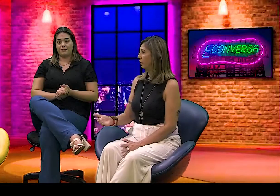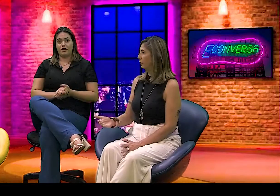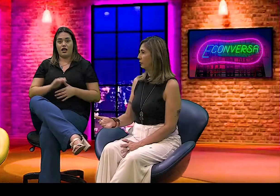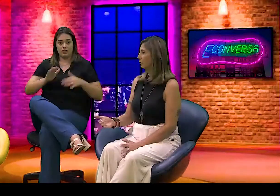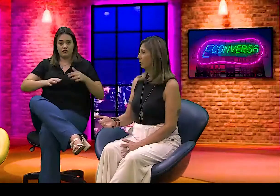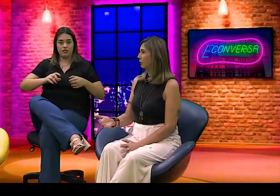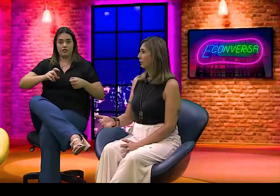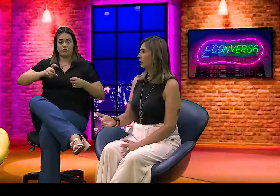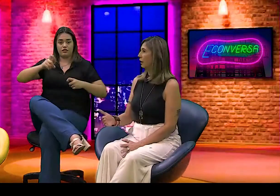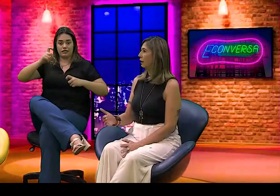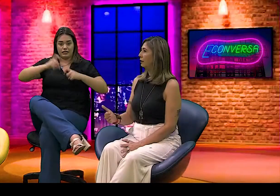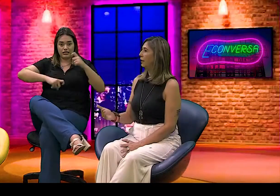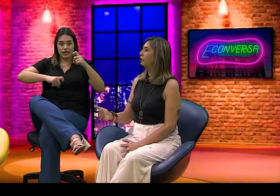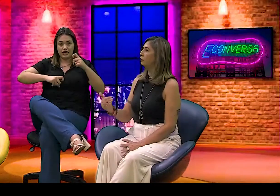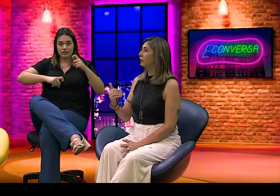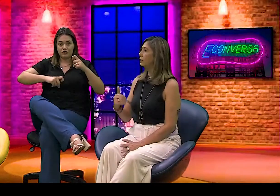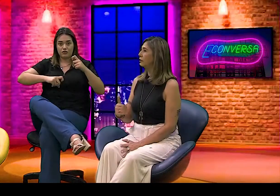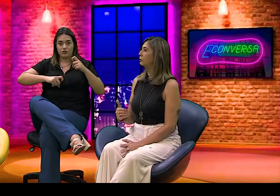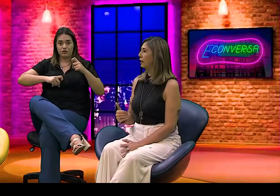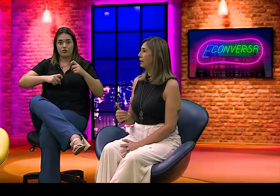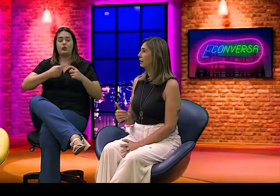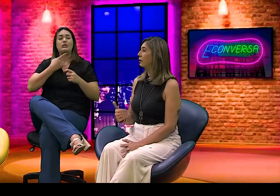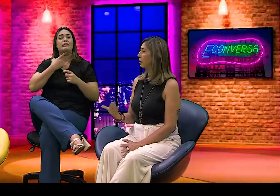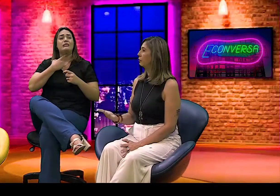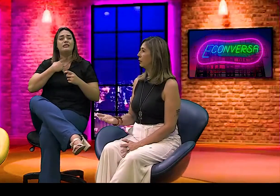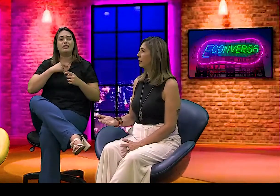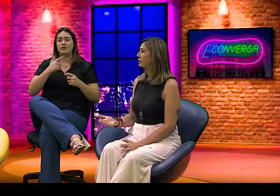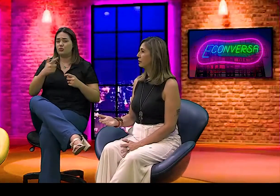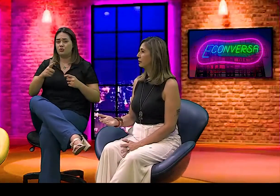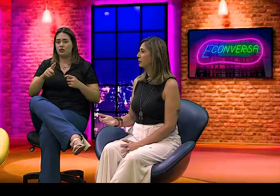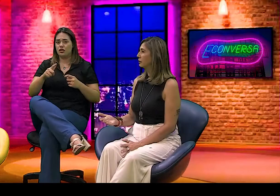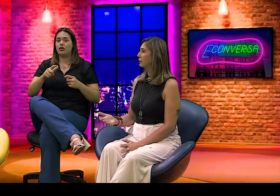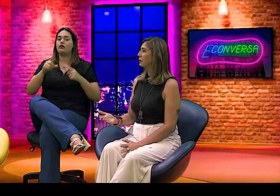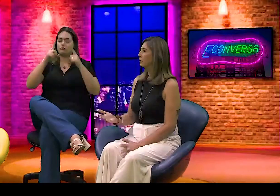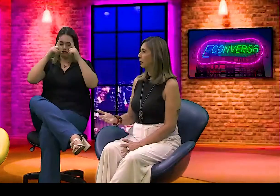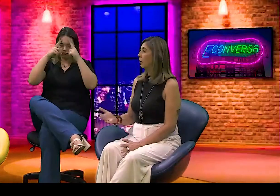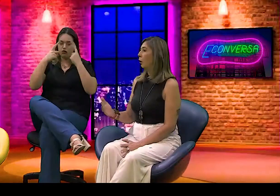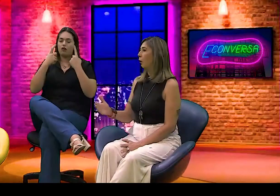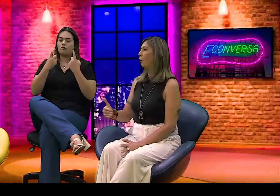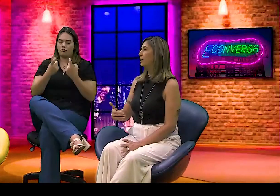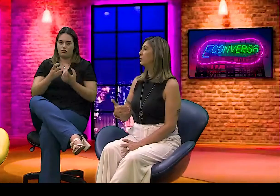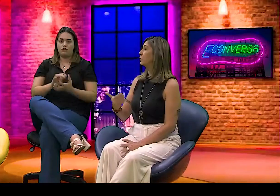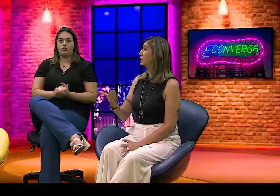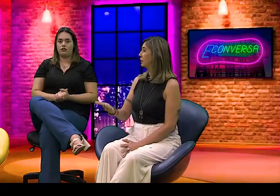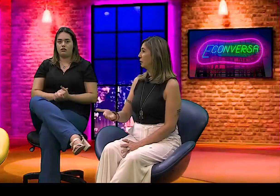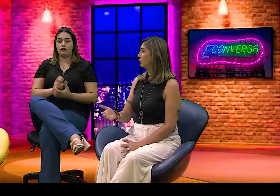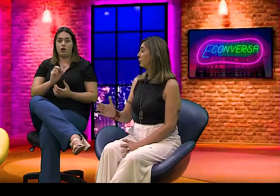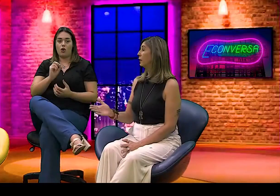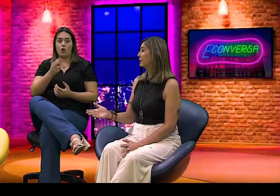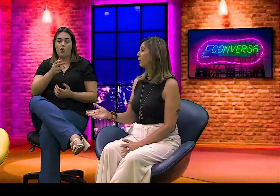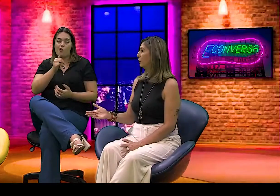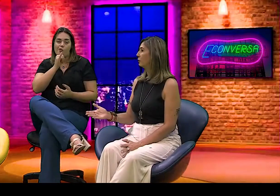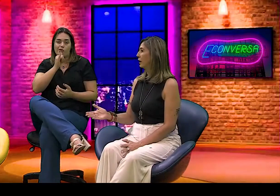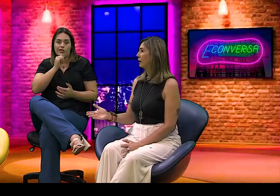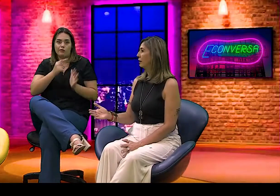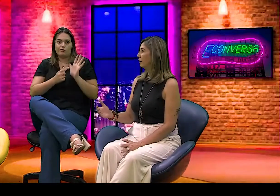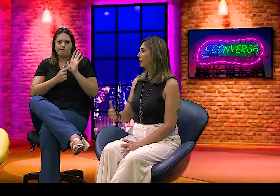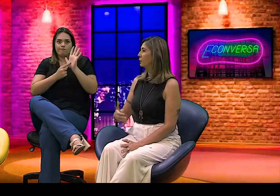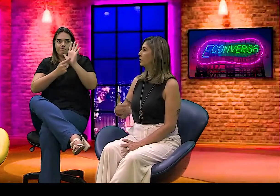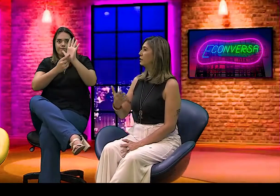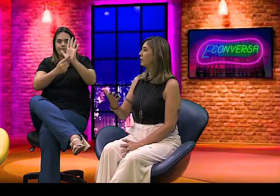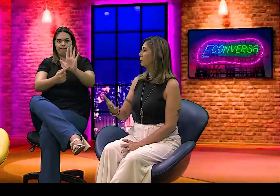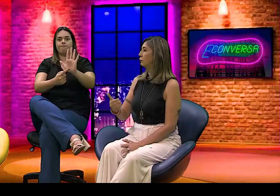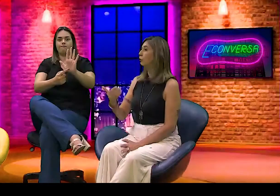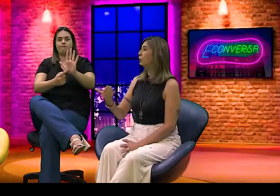seja feito, independente do desejo dela, é uma violência, né? Ou uma exposição, isso acontece muito, né?